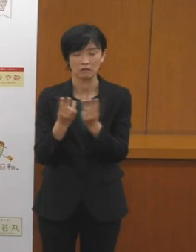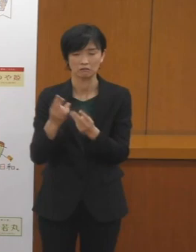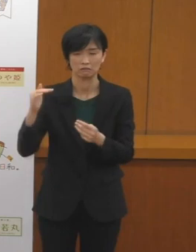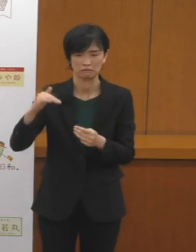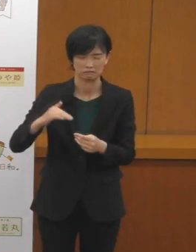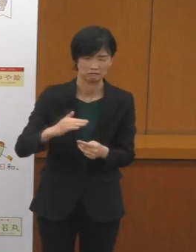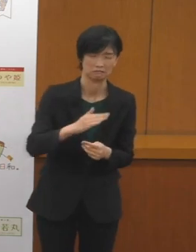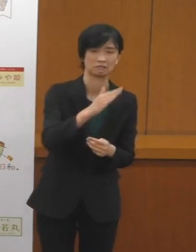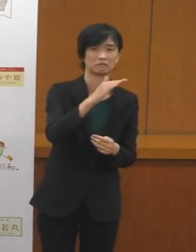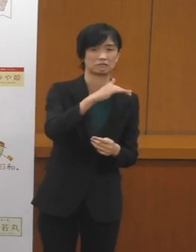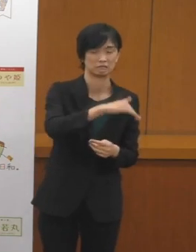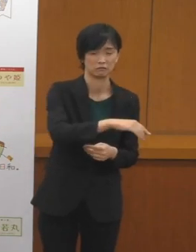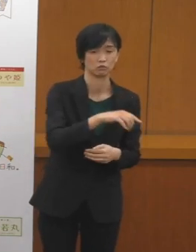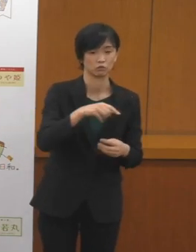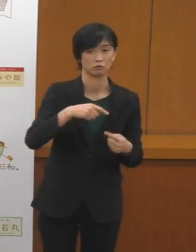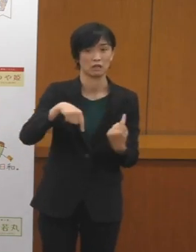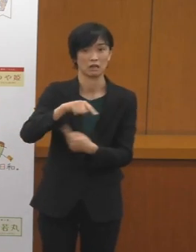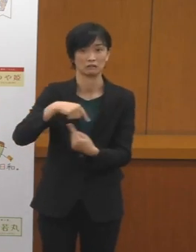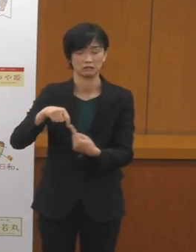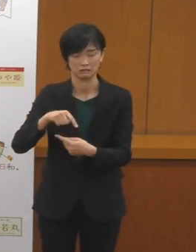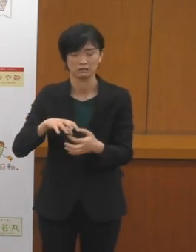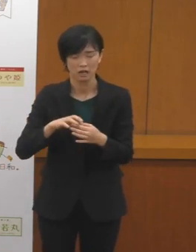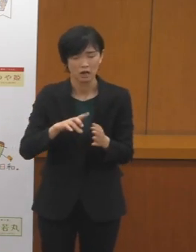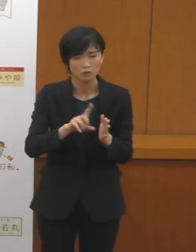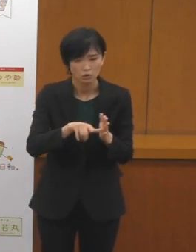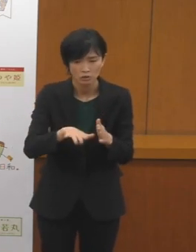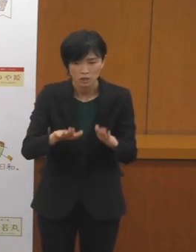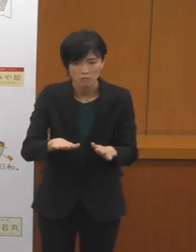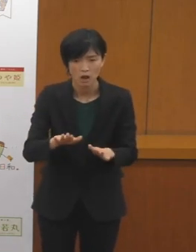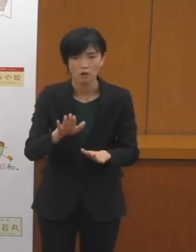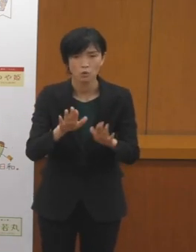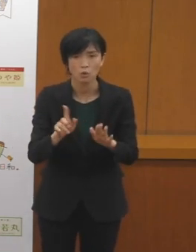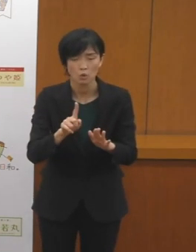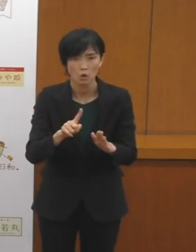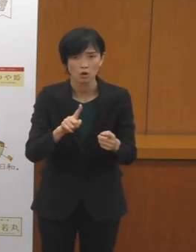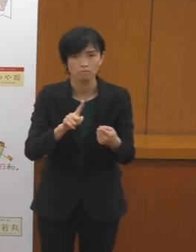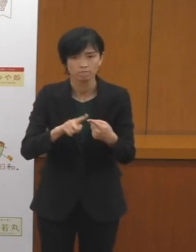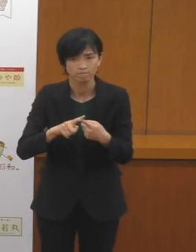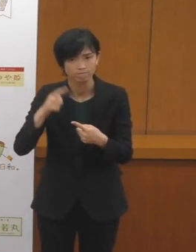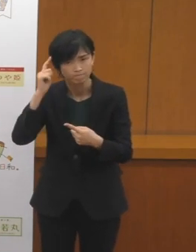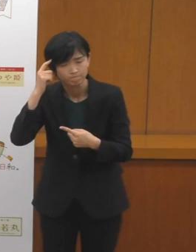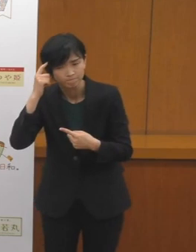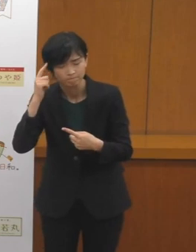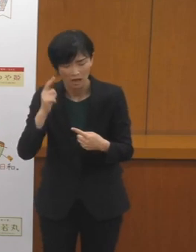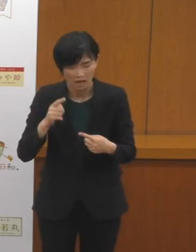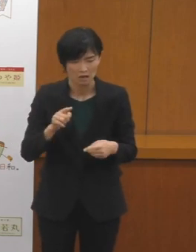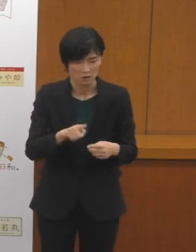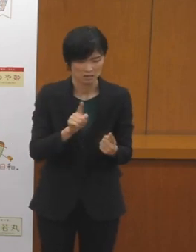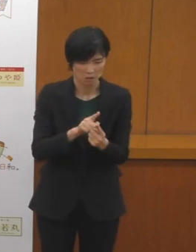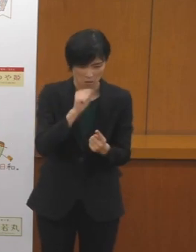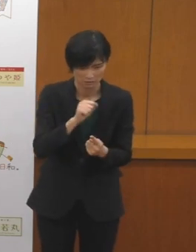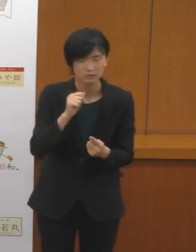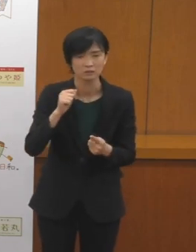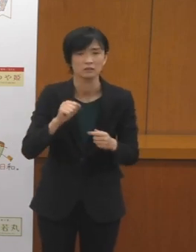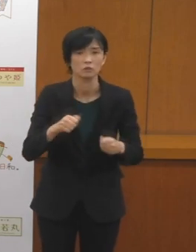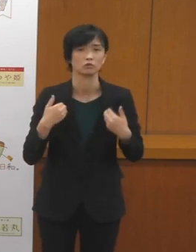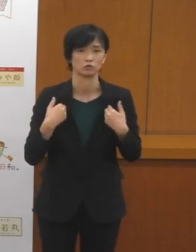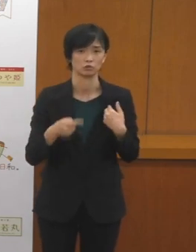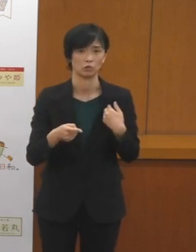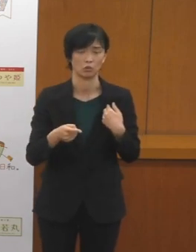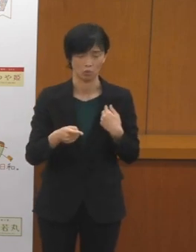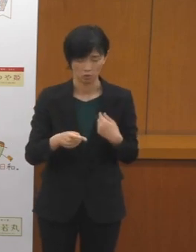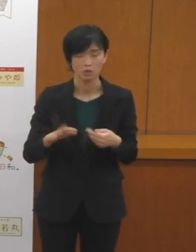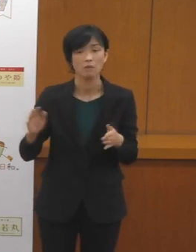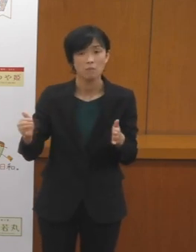特徴を踏まえた適切な対応が大変重要でありますこうしたことから医療専門家の皆様の知見